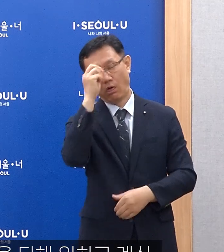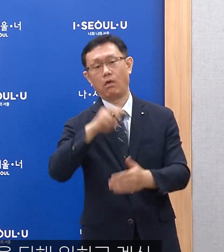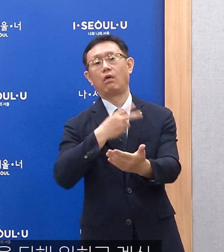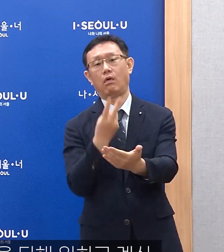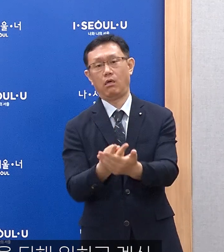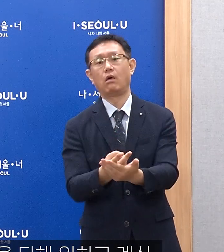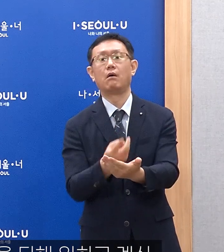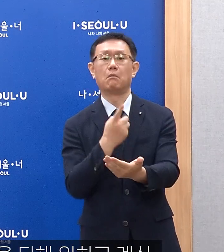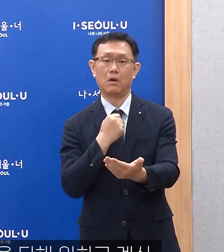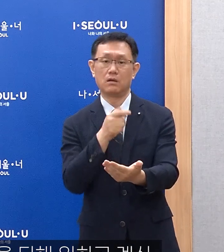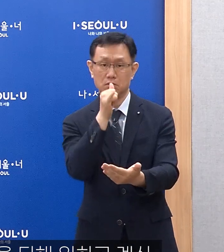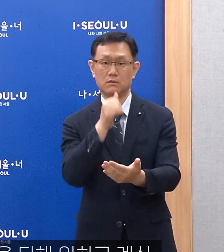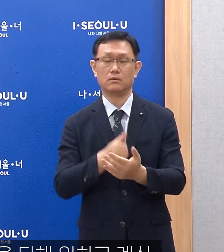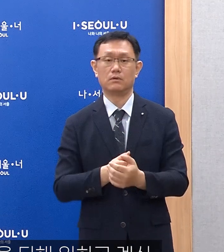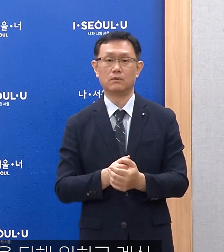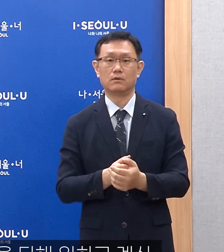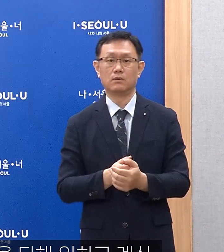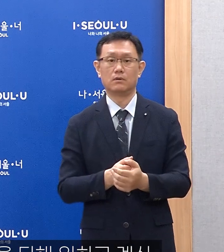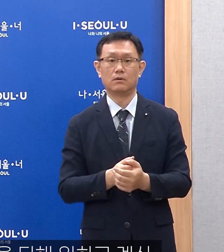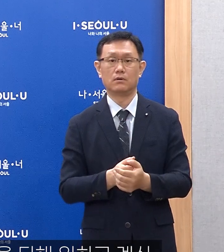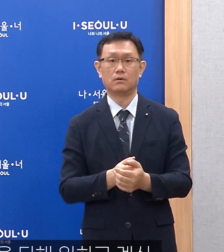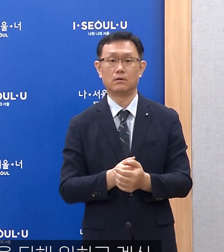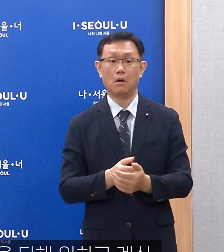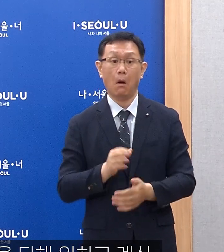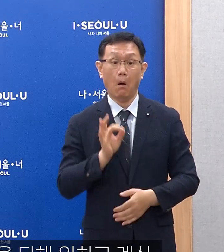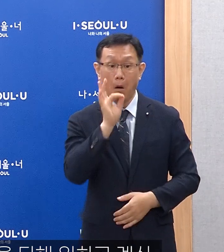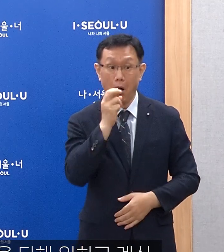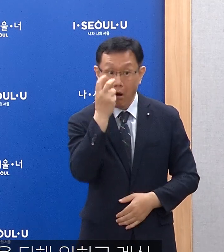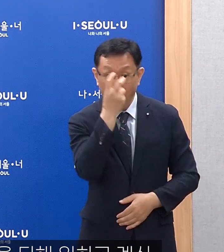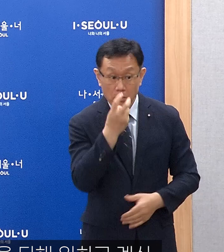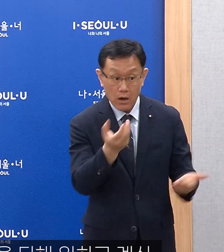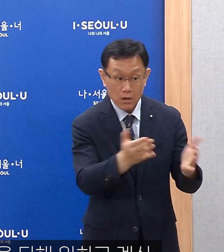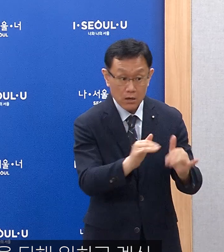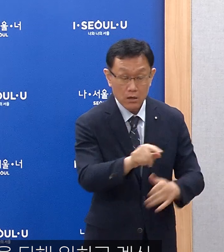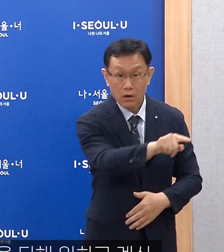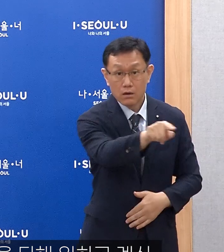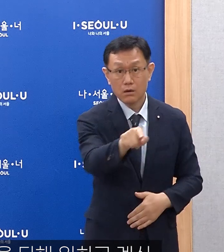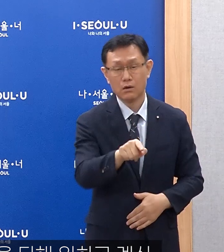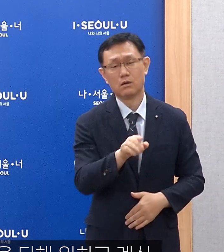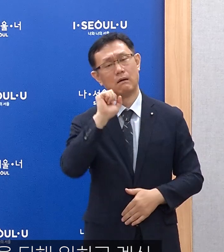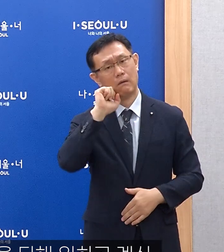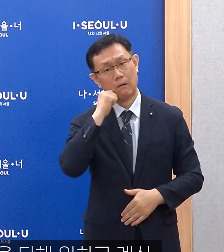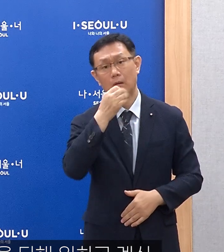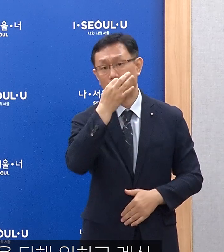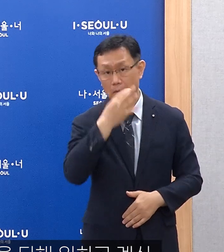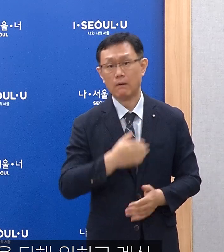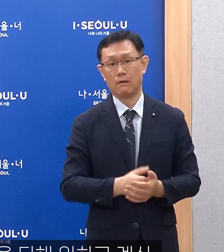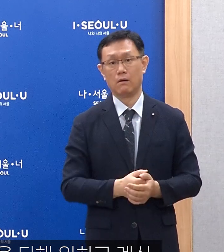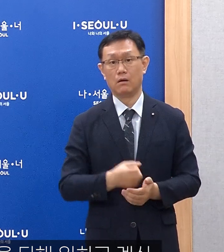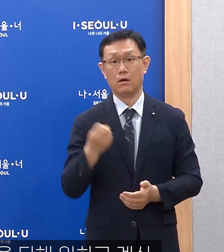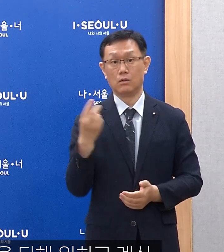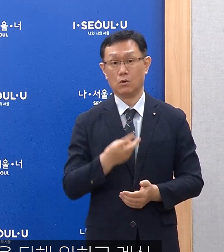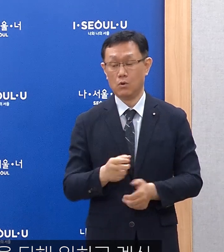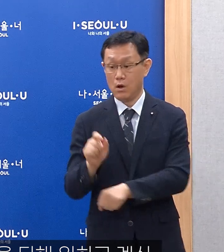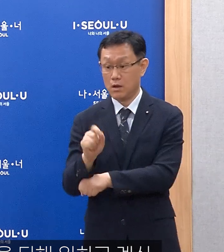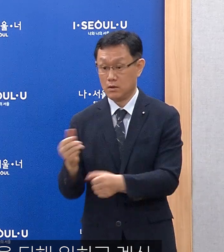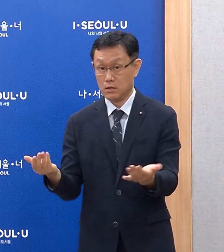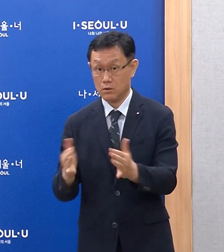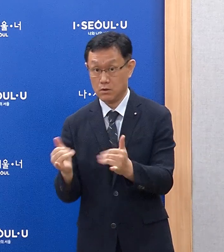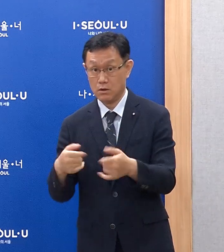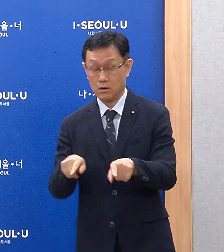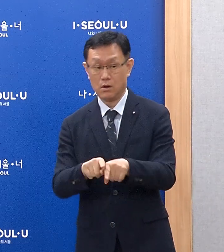지금도 일선 방역 현장에서 최선을 다해 일하고 계시는 의료진과 행정지원 인력